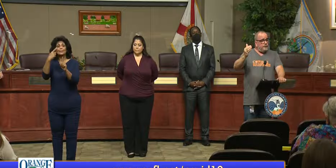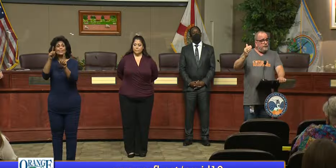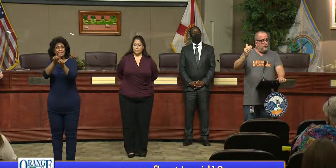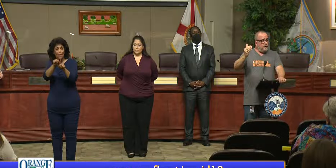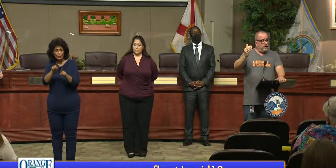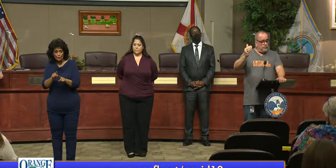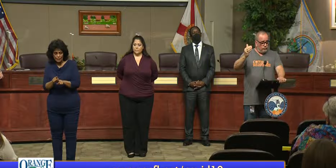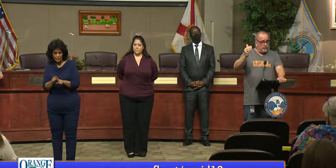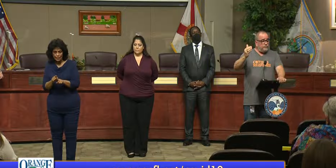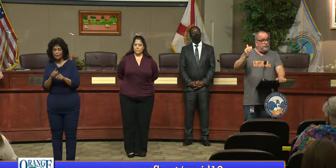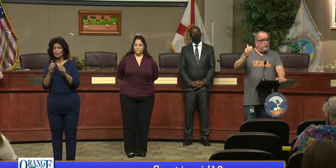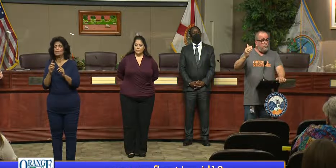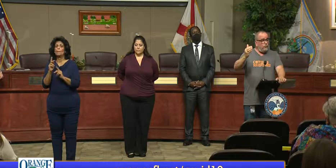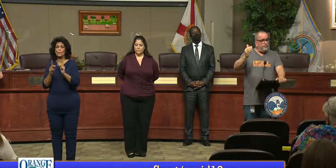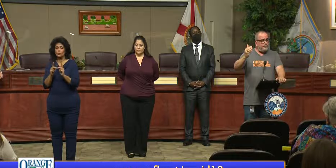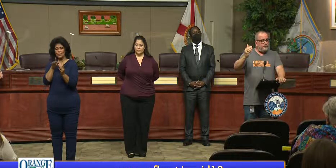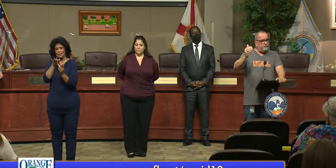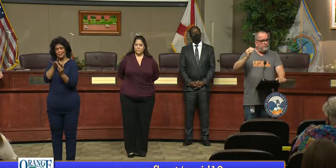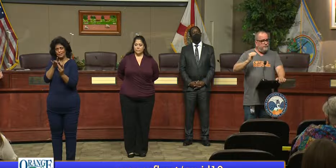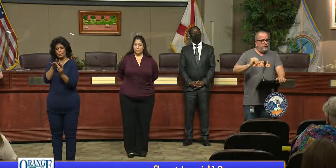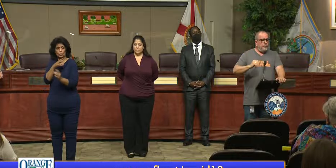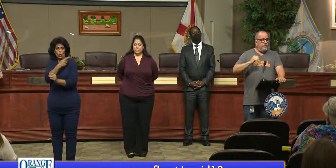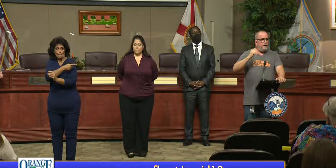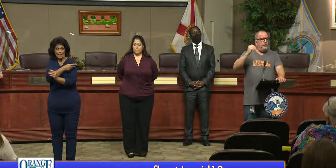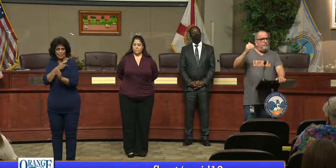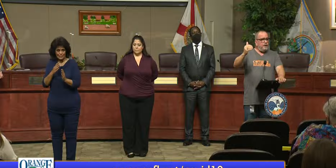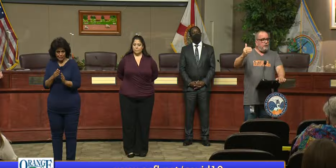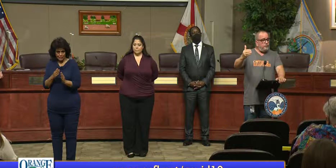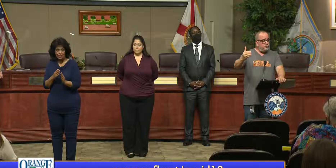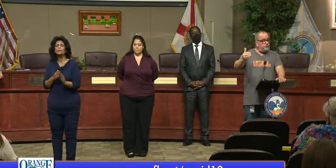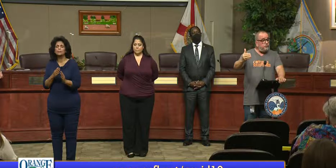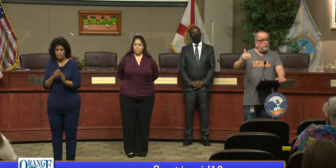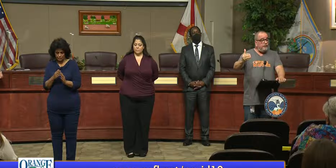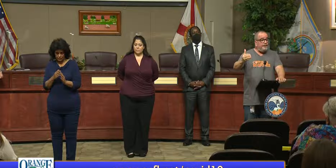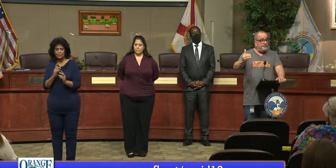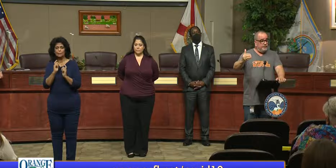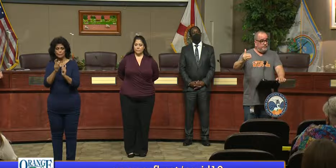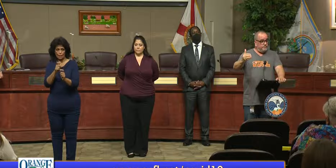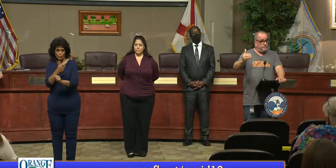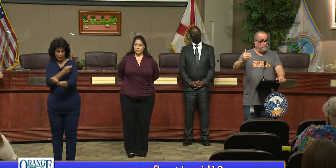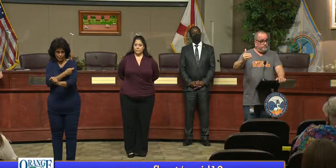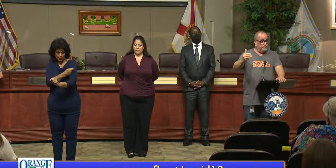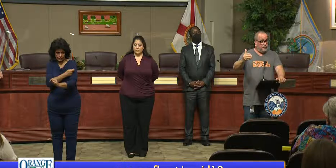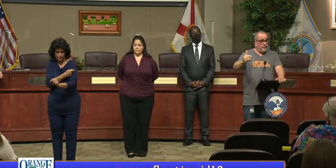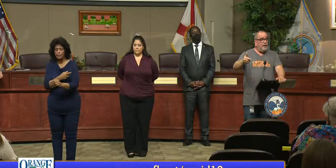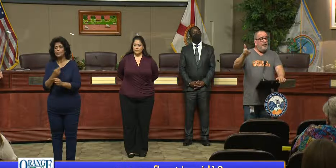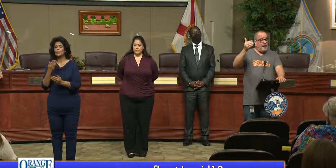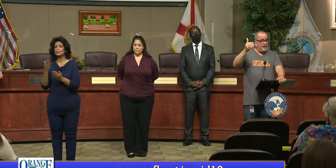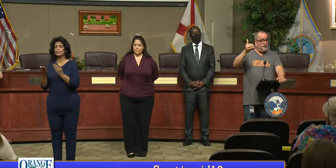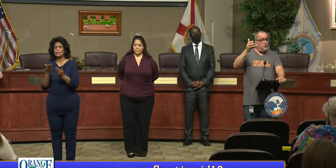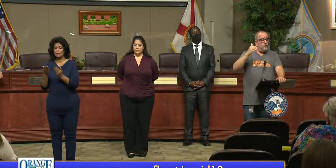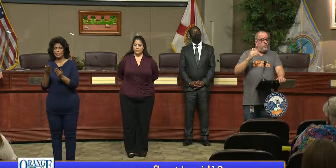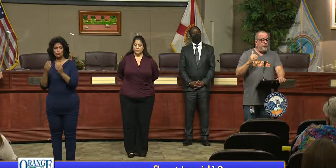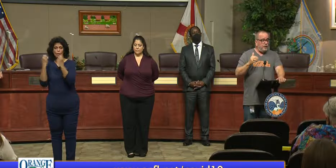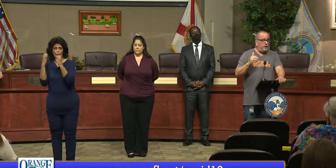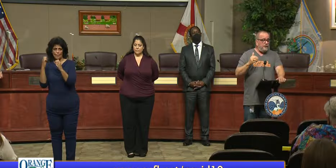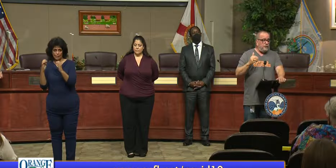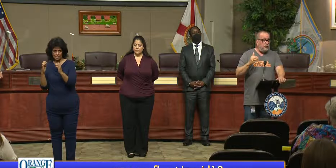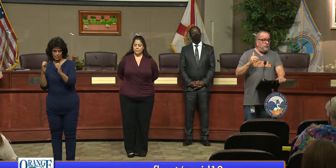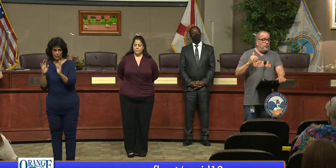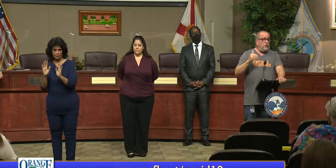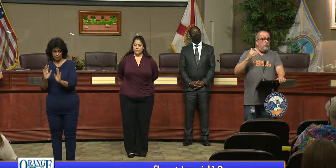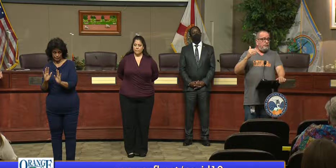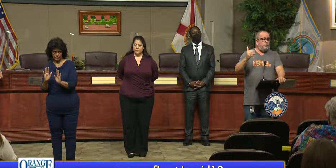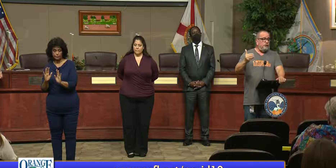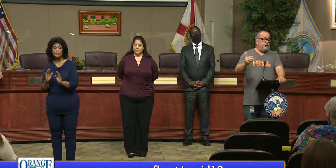tienen contacto directo con pacientes y también a los servicios de emergencia. A eso el gobernador ha